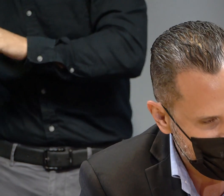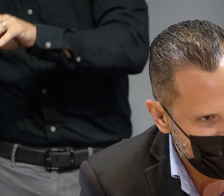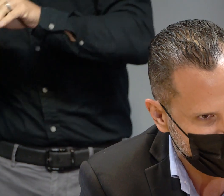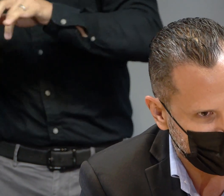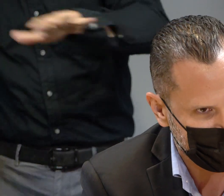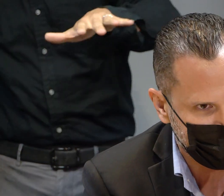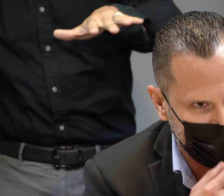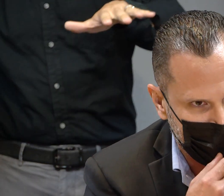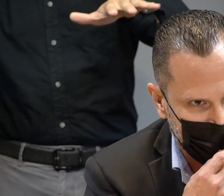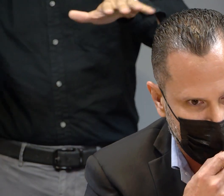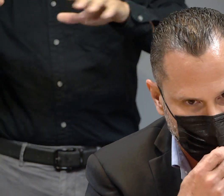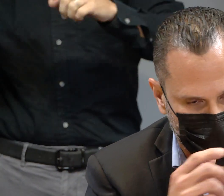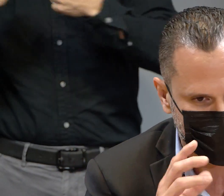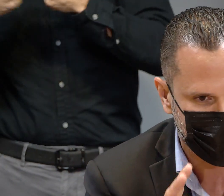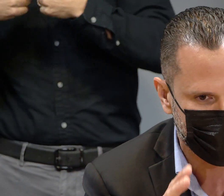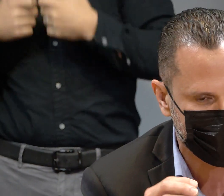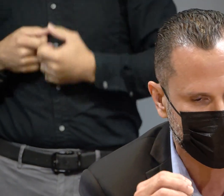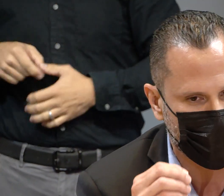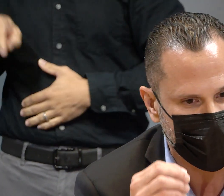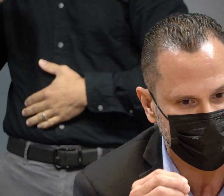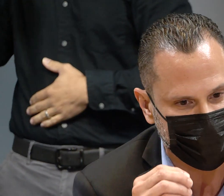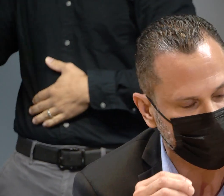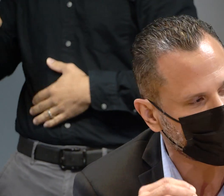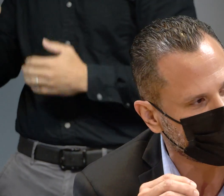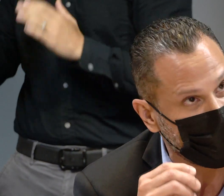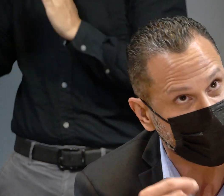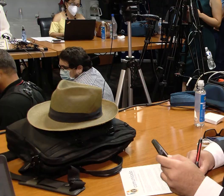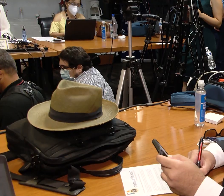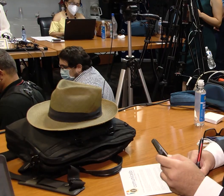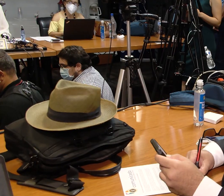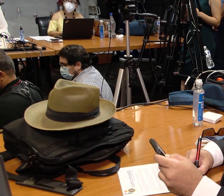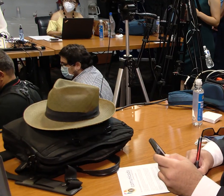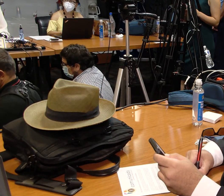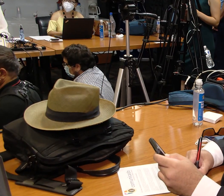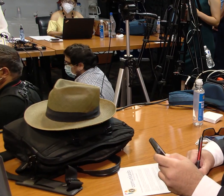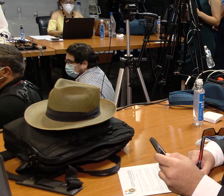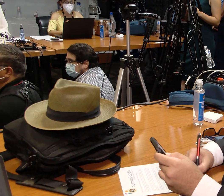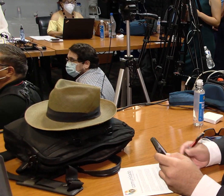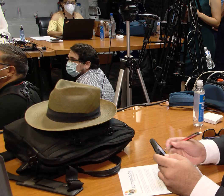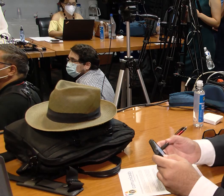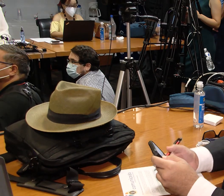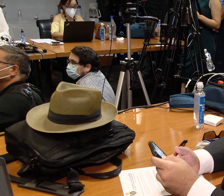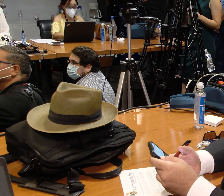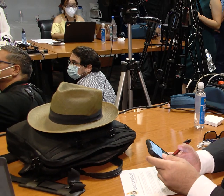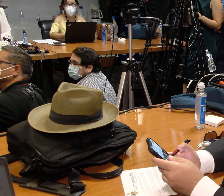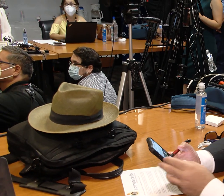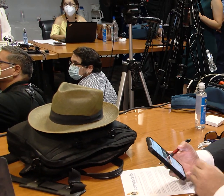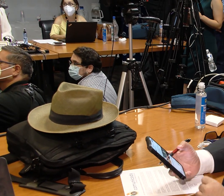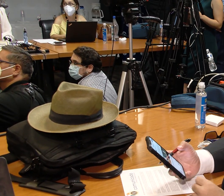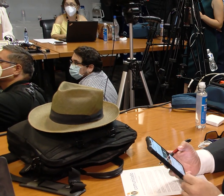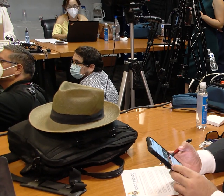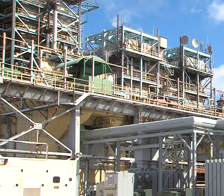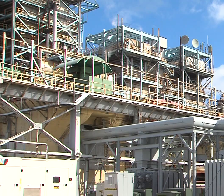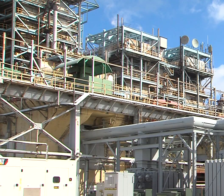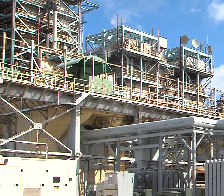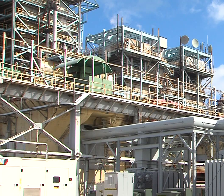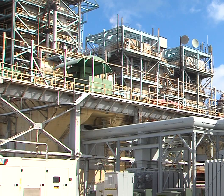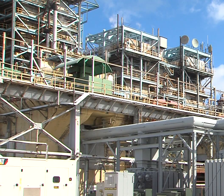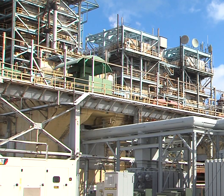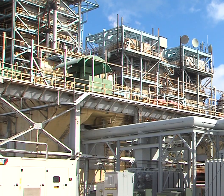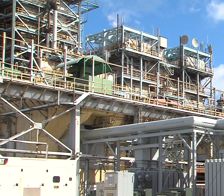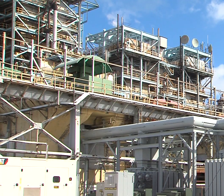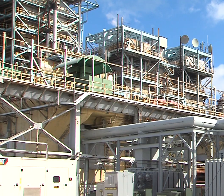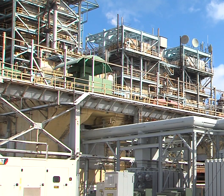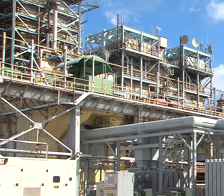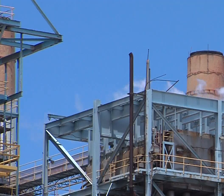noticia y 360 explicó en detalle qué está sucediendo cómo se trabaja y si es o no una situación estratégica para pasar a manos de luma la